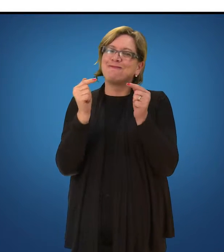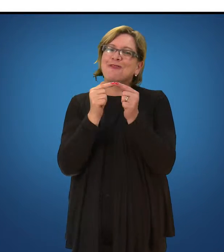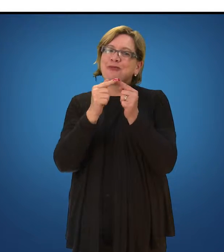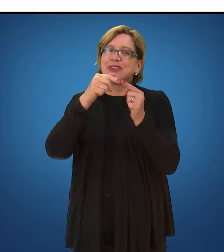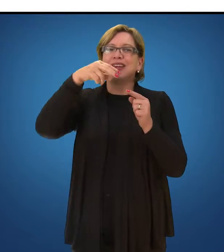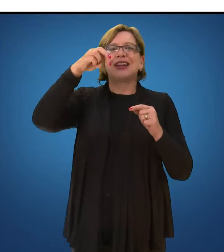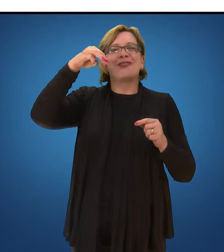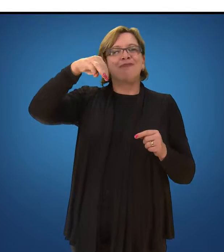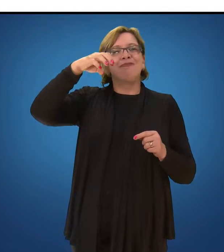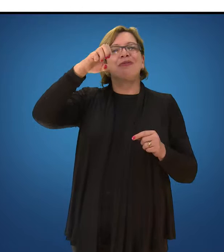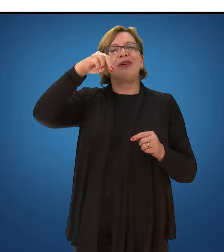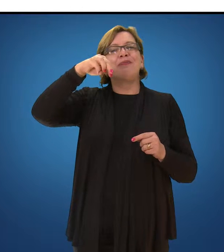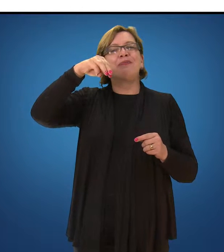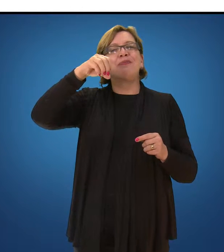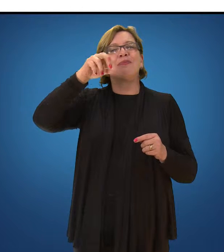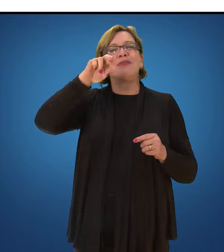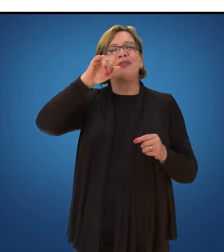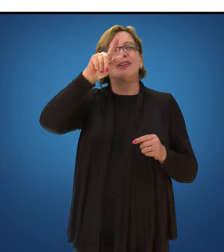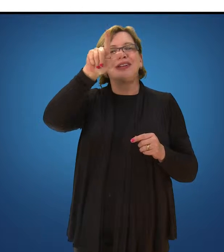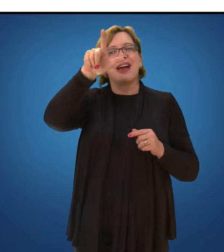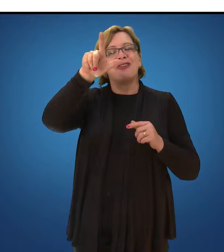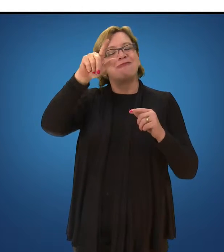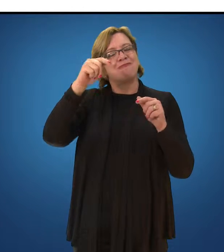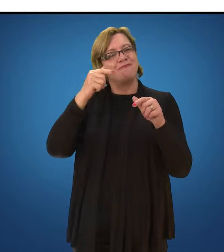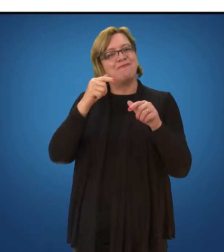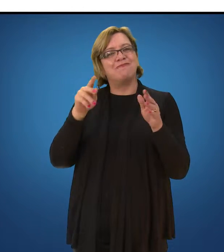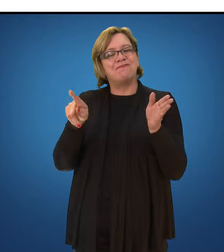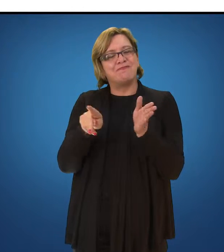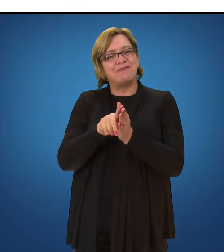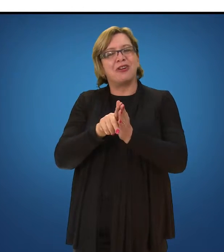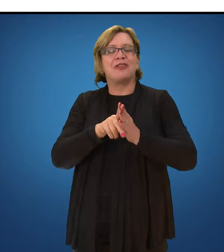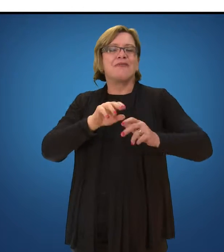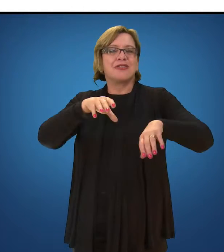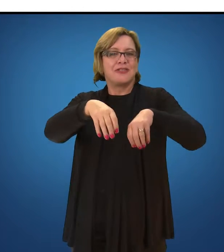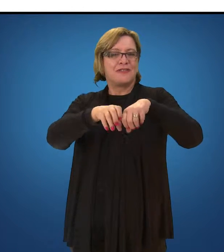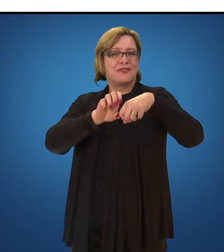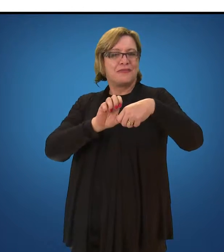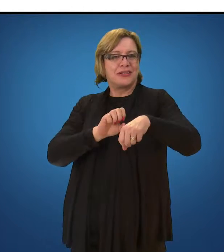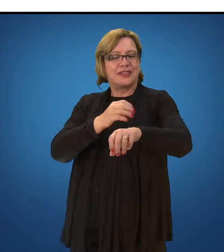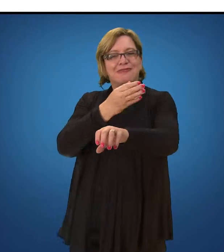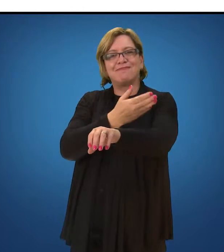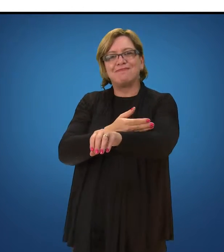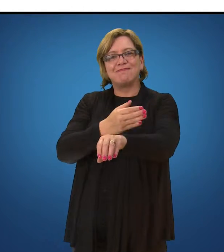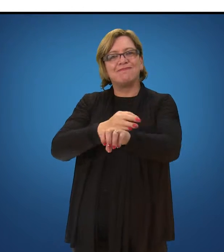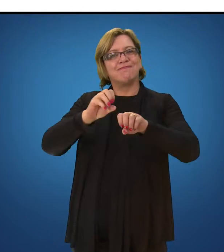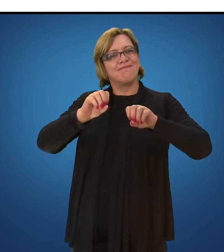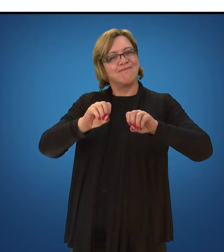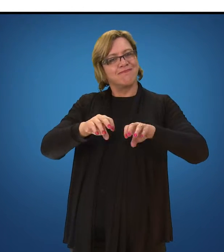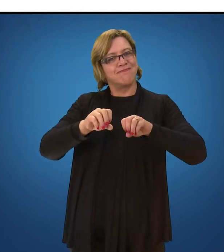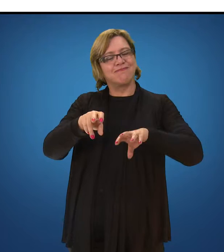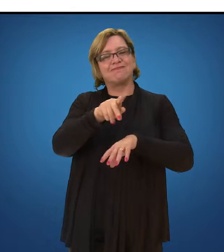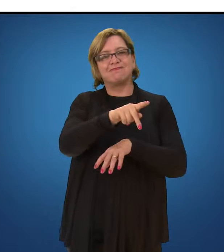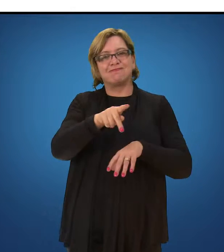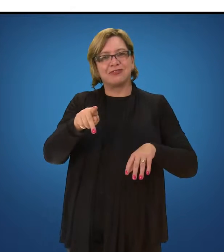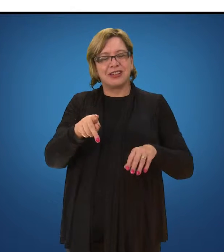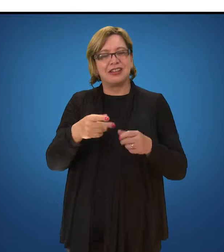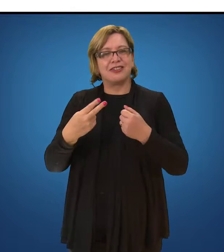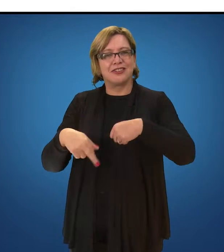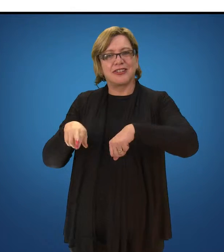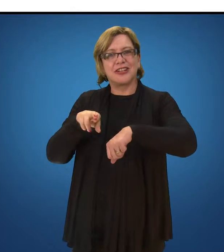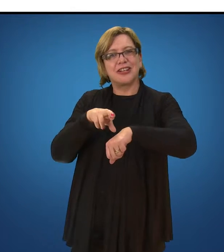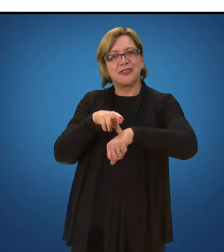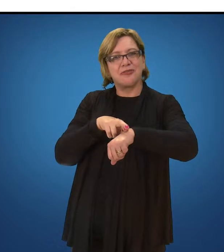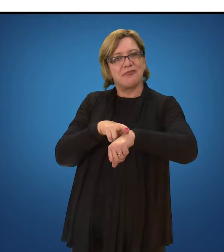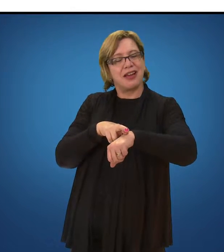de um memorial da formação e da prática docente. Memória de longo prazo é aquela na qual eu recupero os elementos das